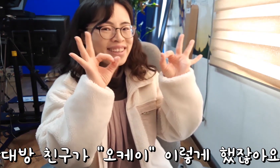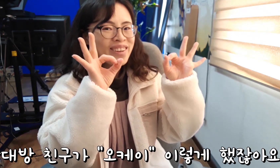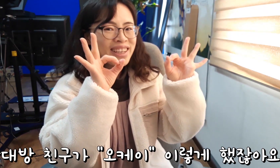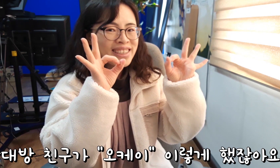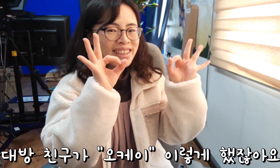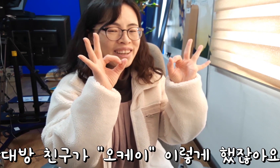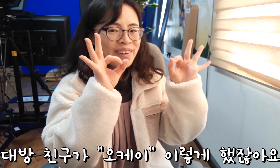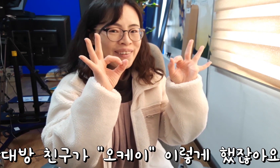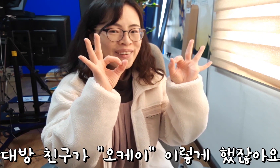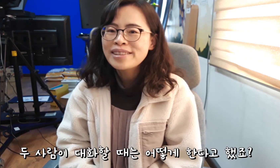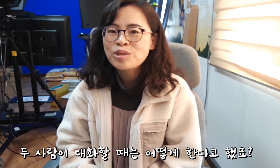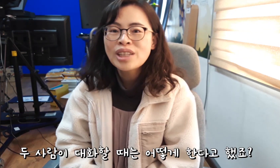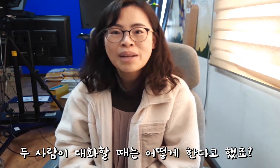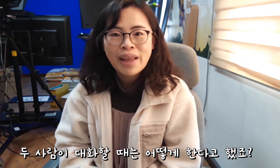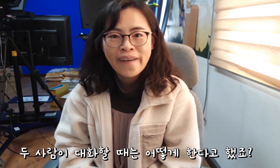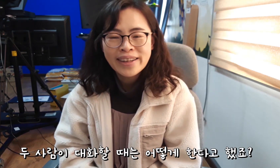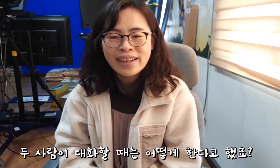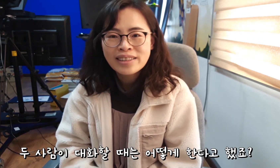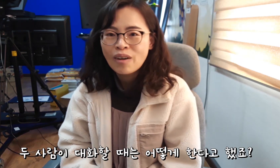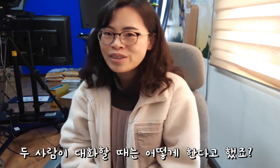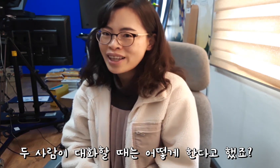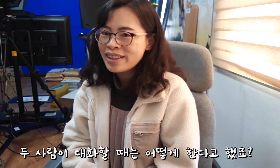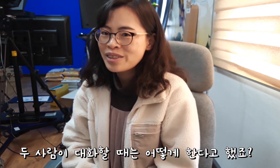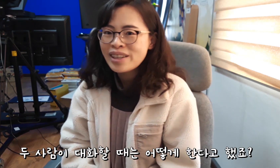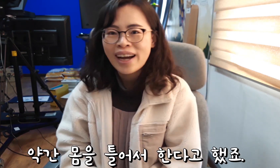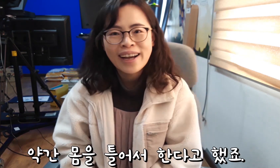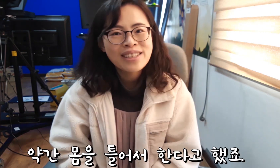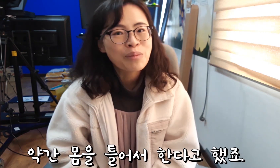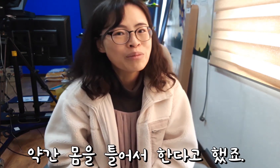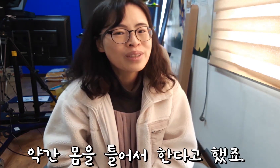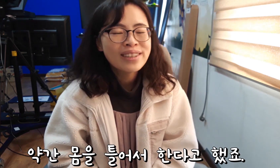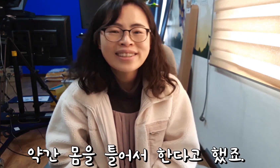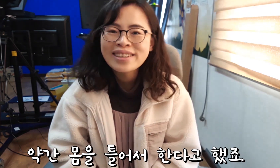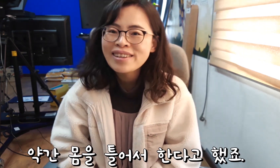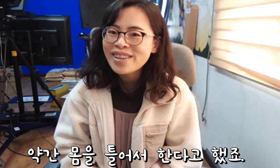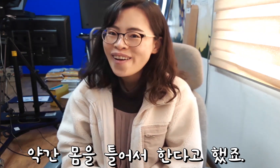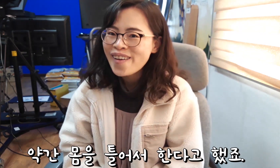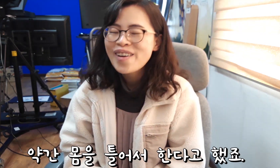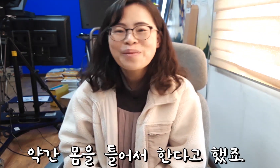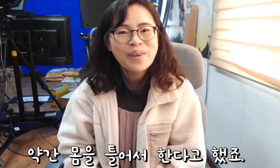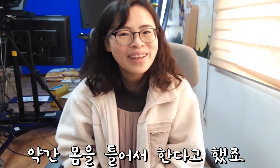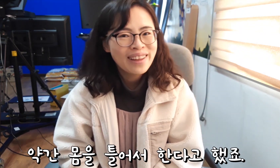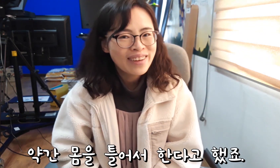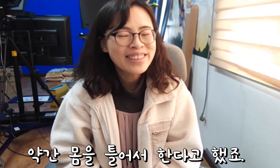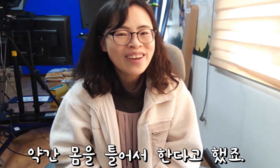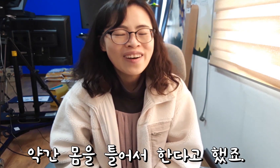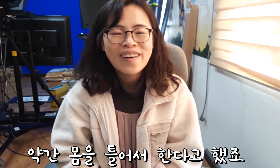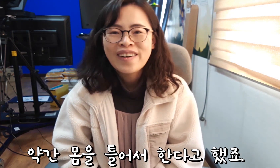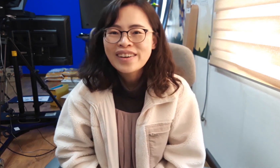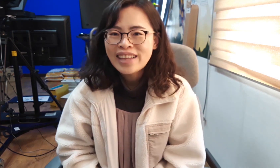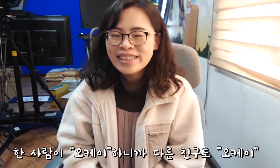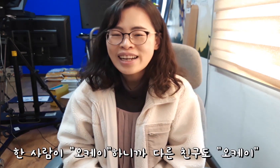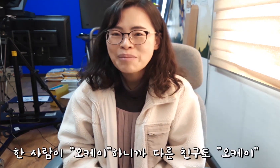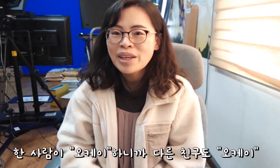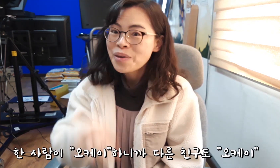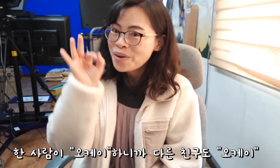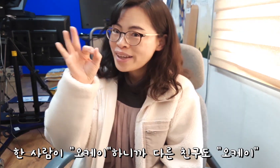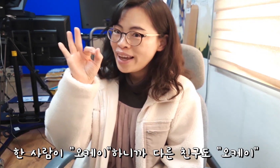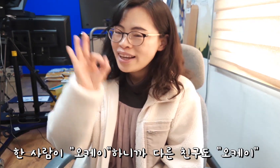이렇게 했잖아요. 두 사람 대화할 때는 어떻게 한다죠? 약간씩 몸을 틀어서 표현한다고 했죠. 그래서 한 사람이 오케이 했더니